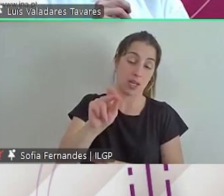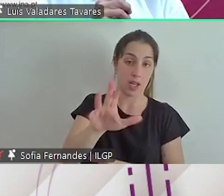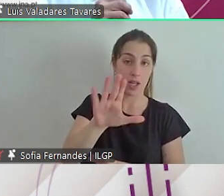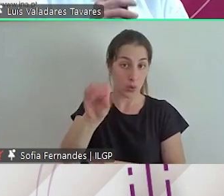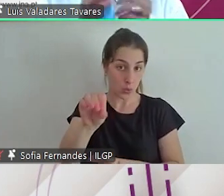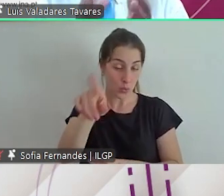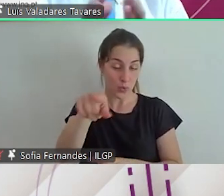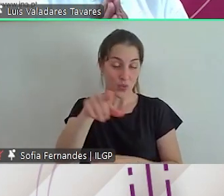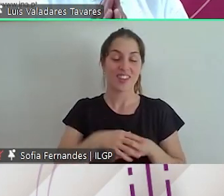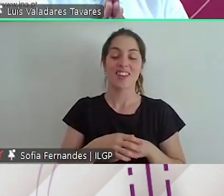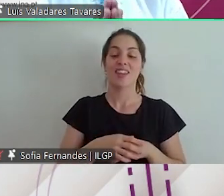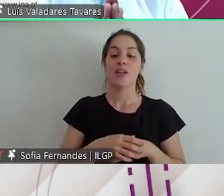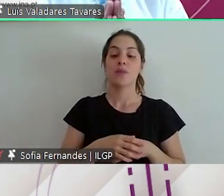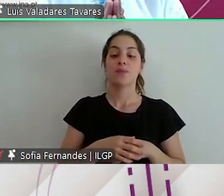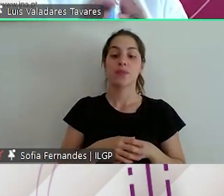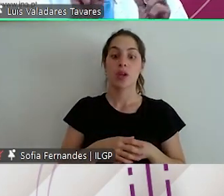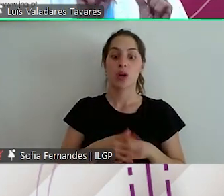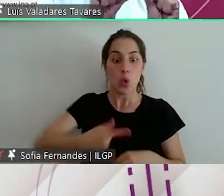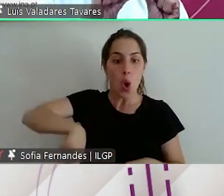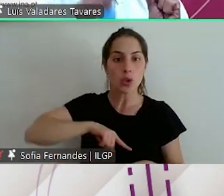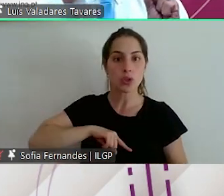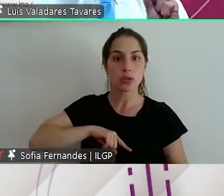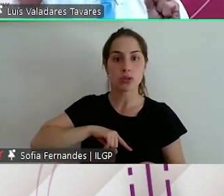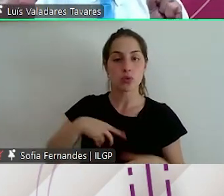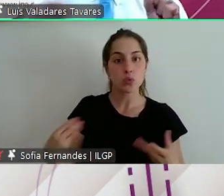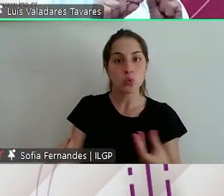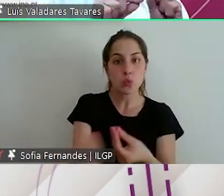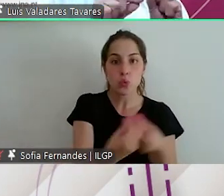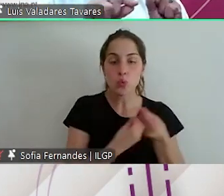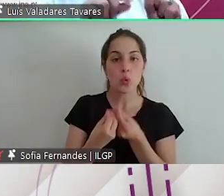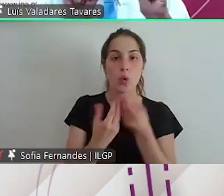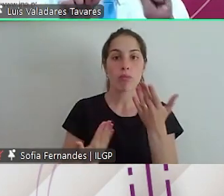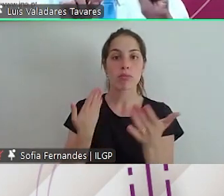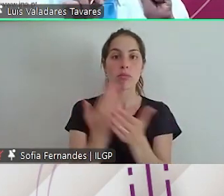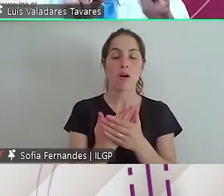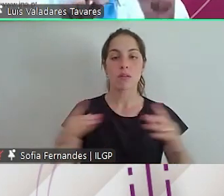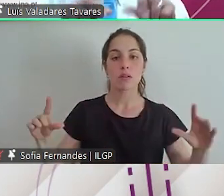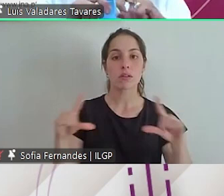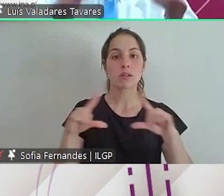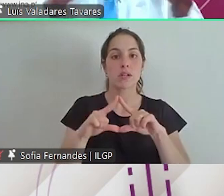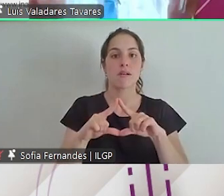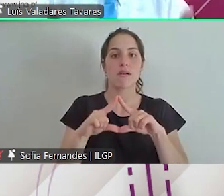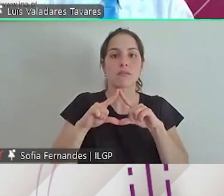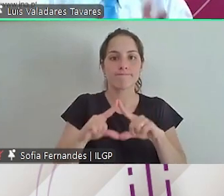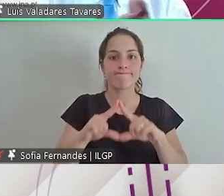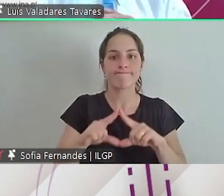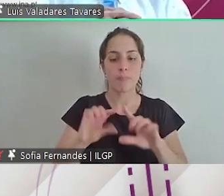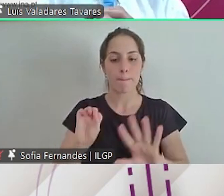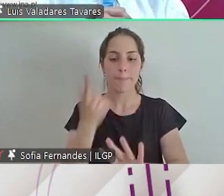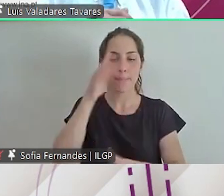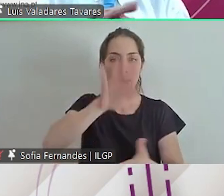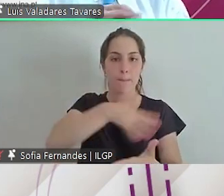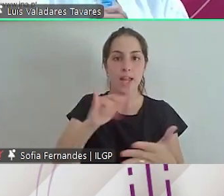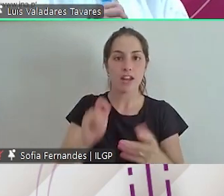Neto, e que conseguimos realizar esse triângulo para fazer o quê? Para fazer o primeiro plano de investimento